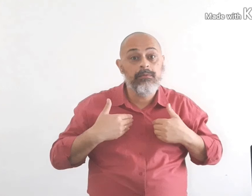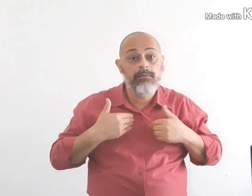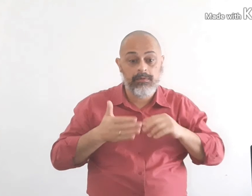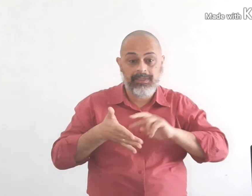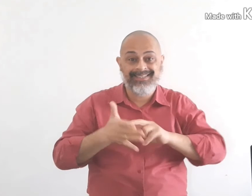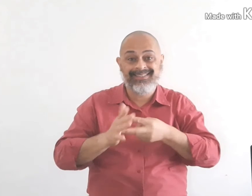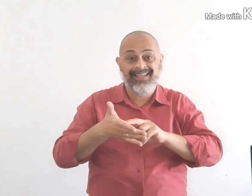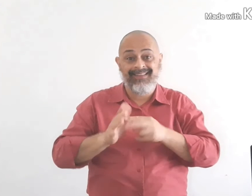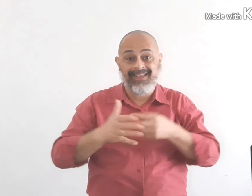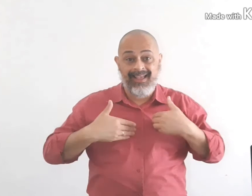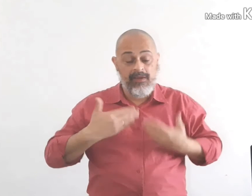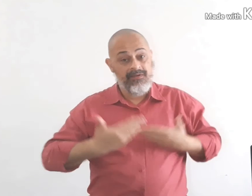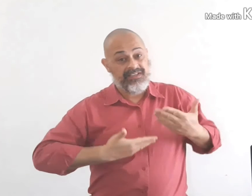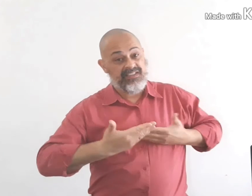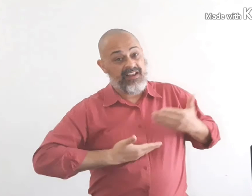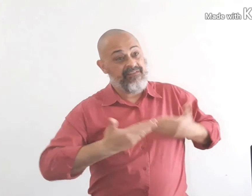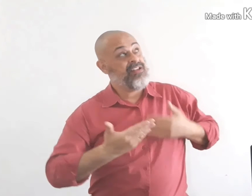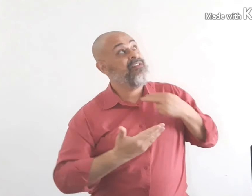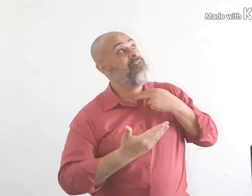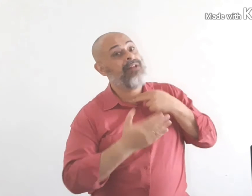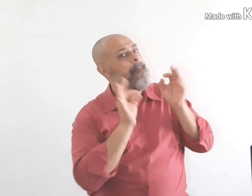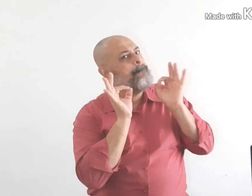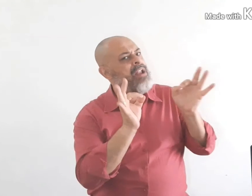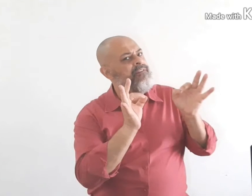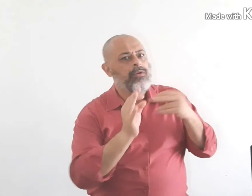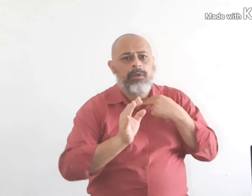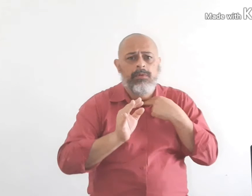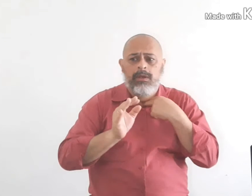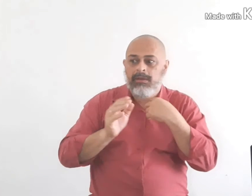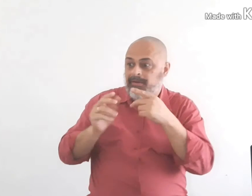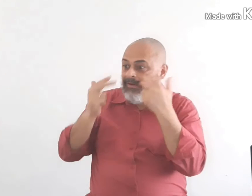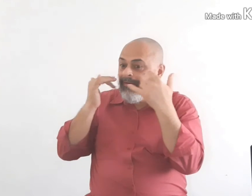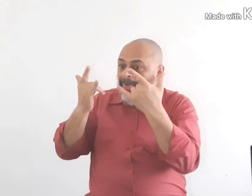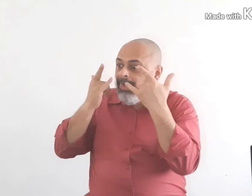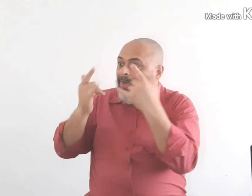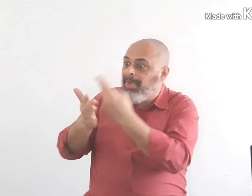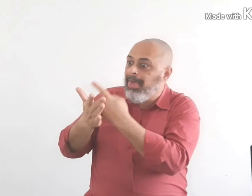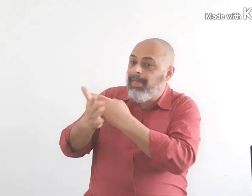um serviço de adoração plena ao Senhor.